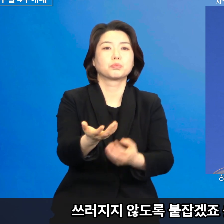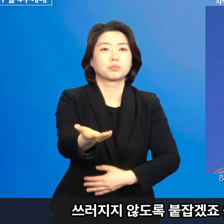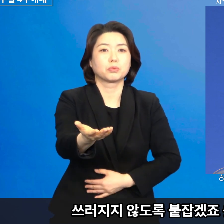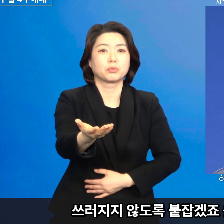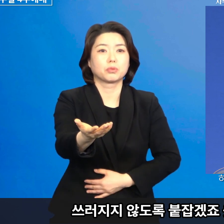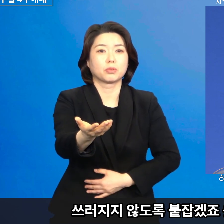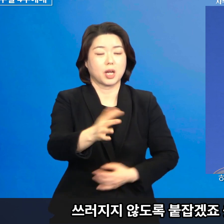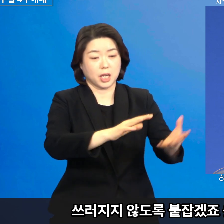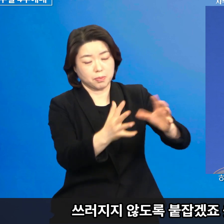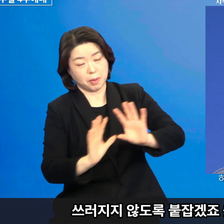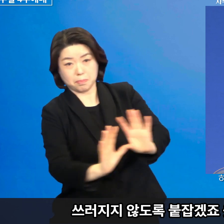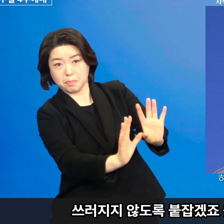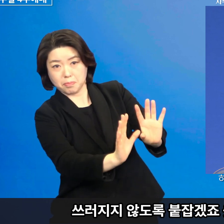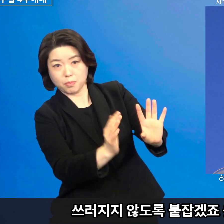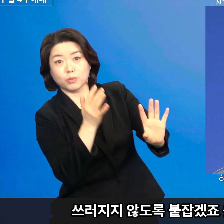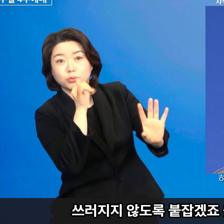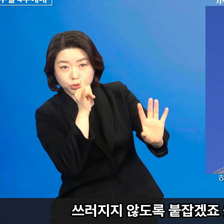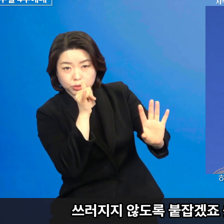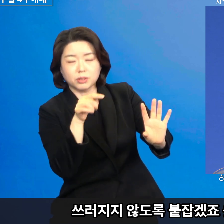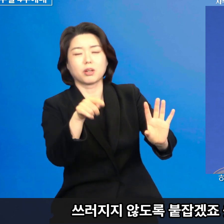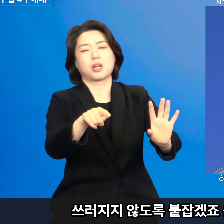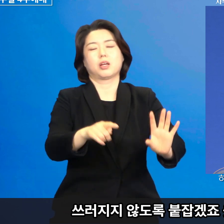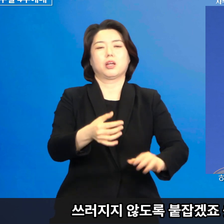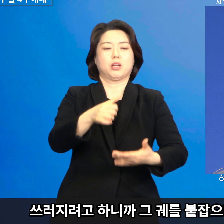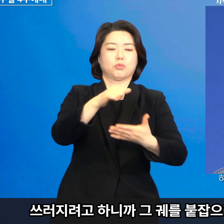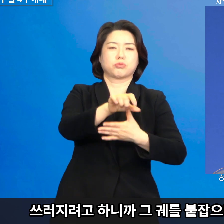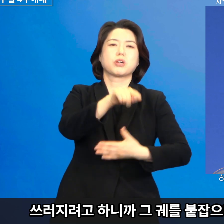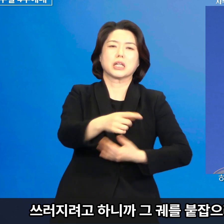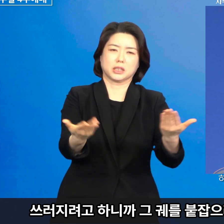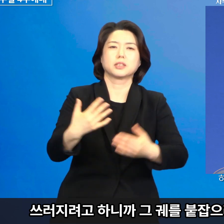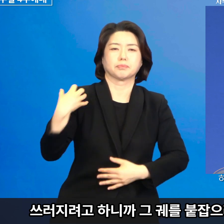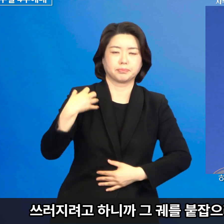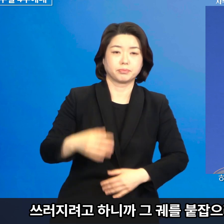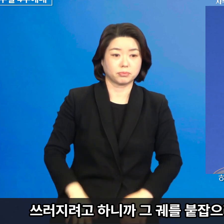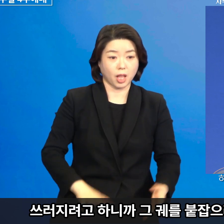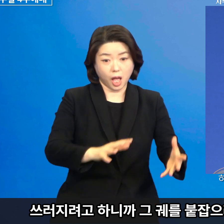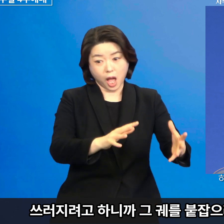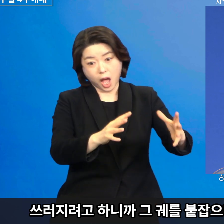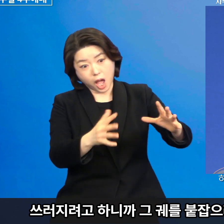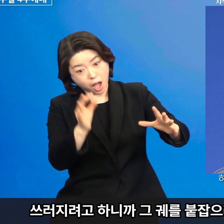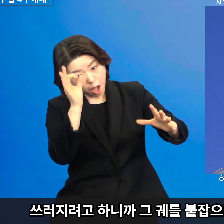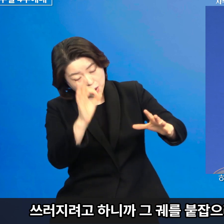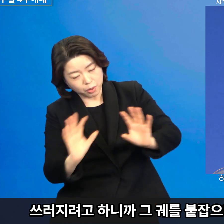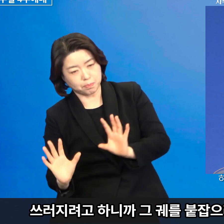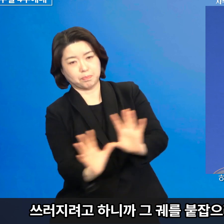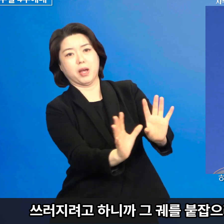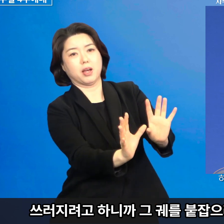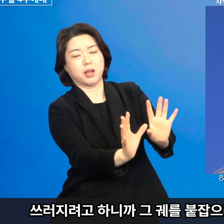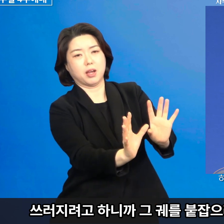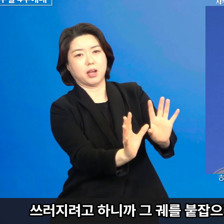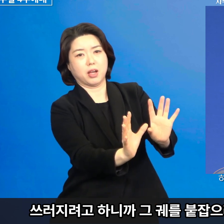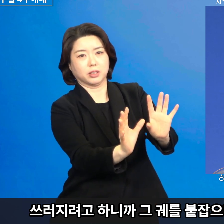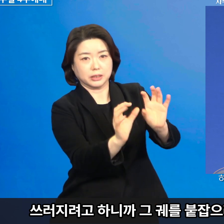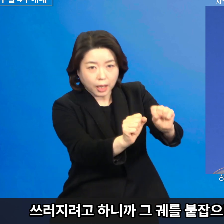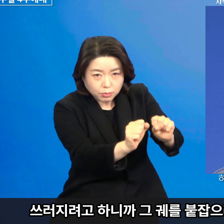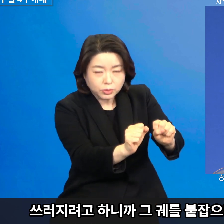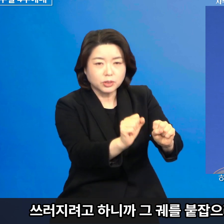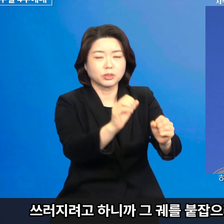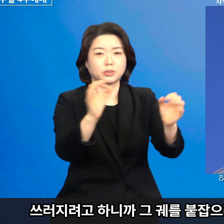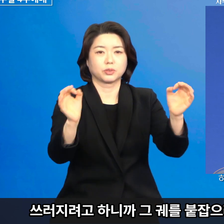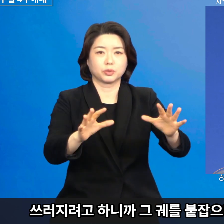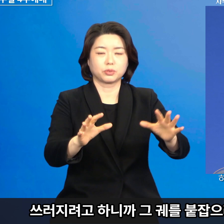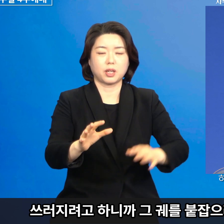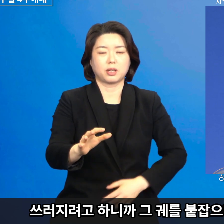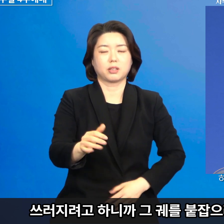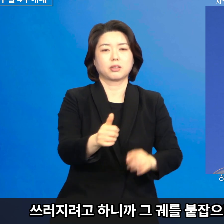않도록 붙잡겠죠. 우사가 그 일을 한 겁니다. 쓰러지려고 하니까 그 궤를 붙잡으려고 잡는 순간